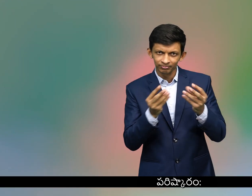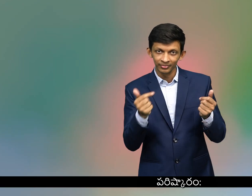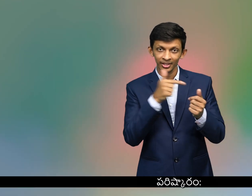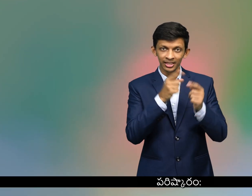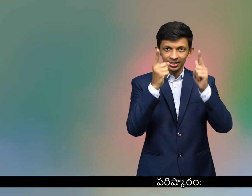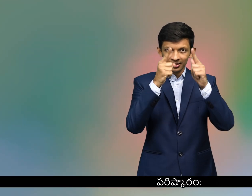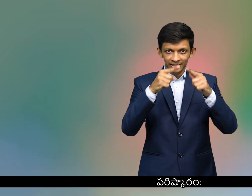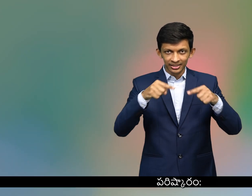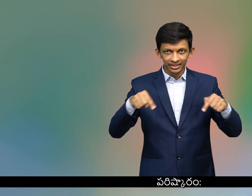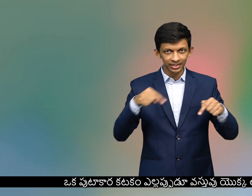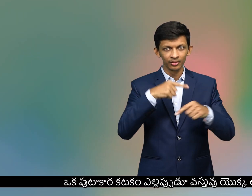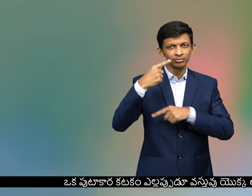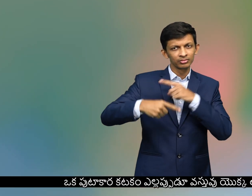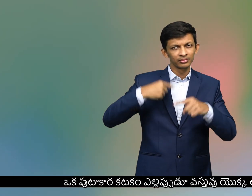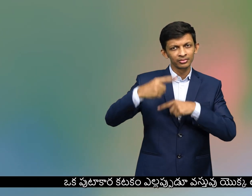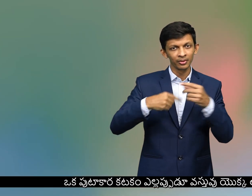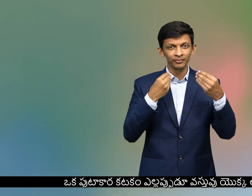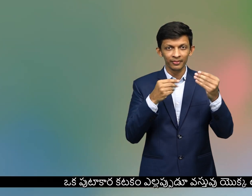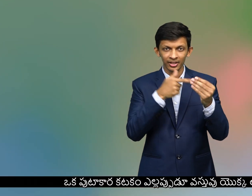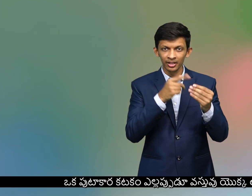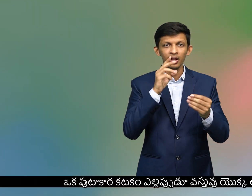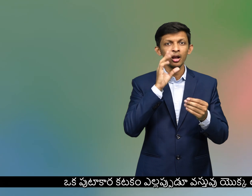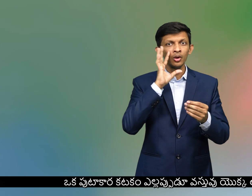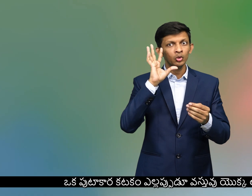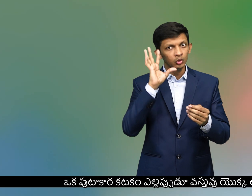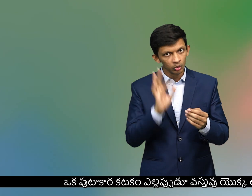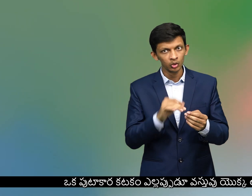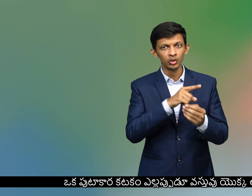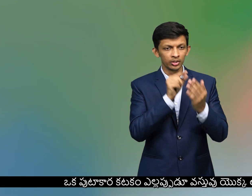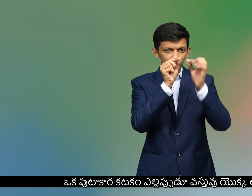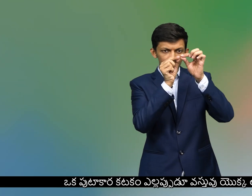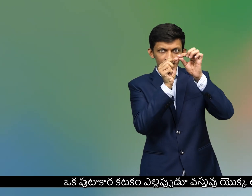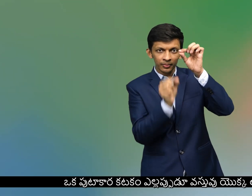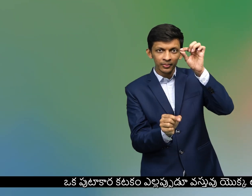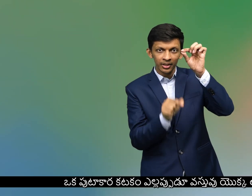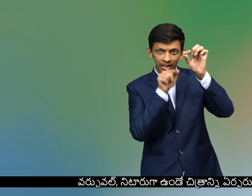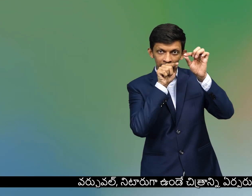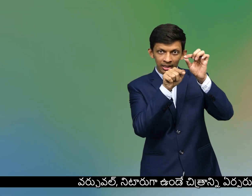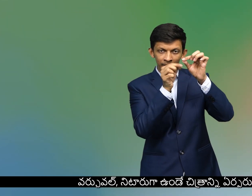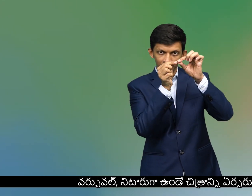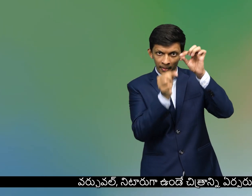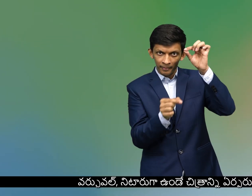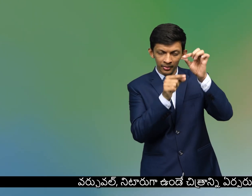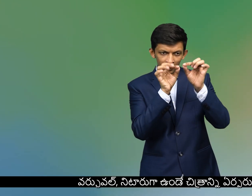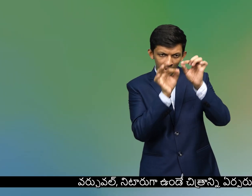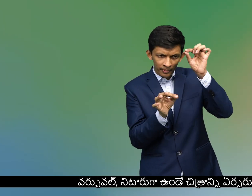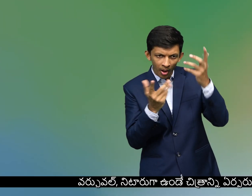పరిష్కారం: ఒక పుటాకార కటకం ఎల్లప్పుడూ వస్తువు యొక్క అదే వైపున వర్చువల్ నిటారుగా